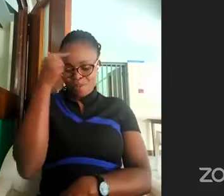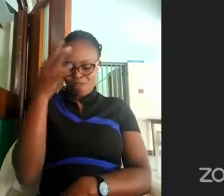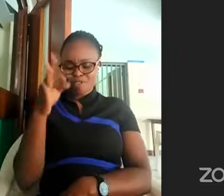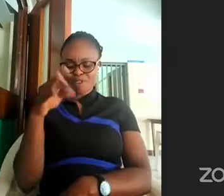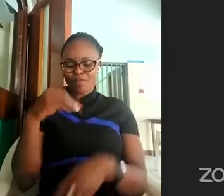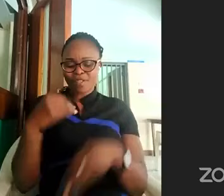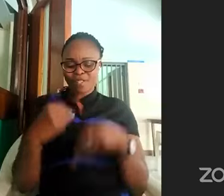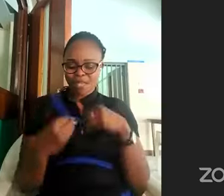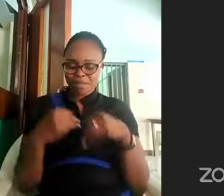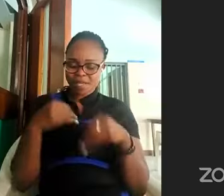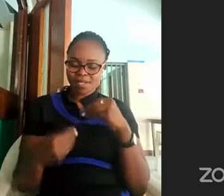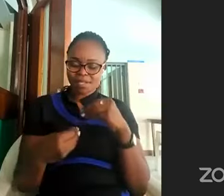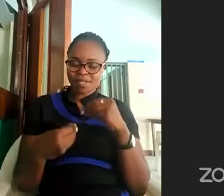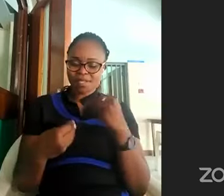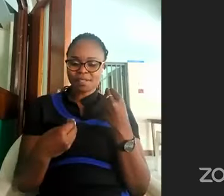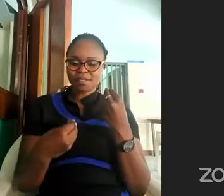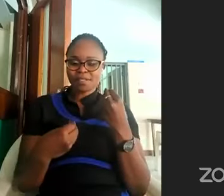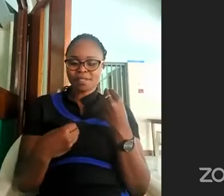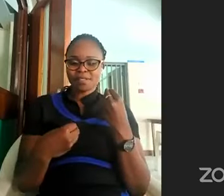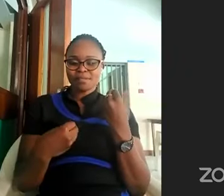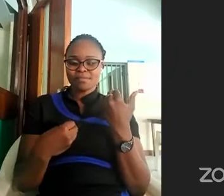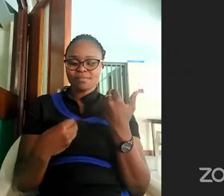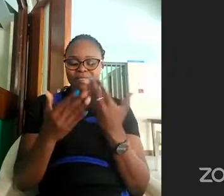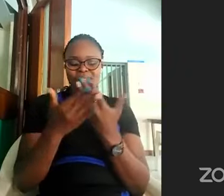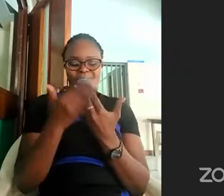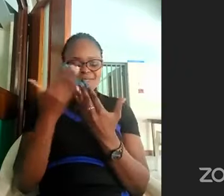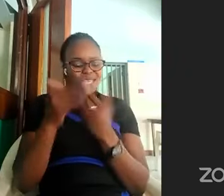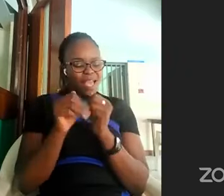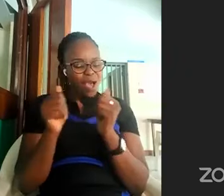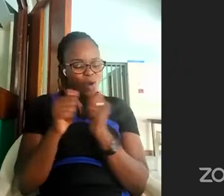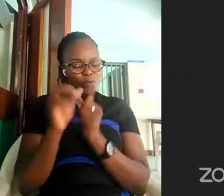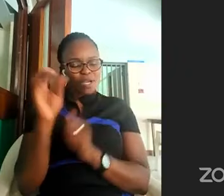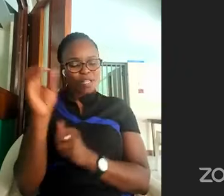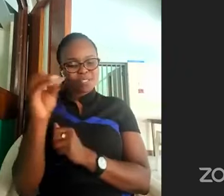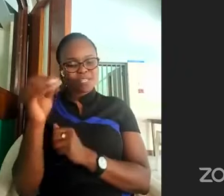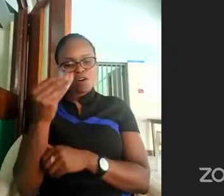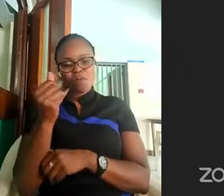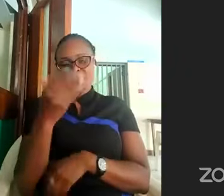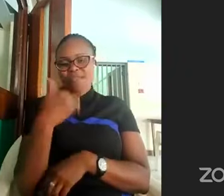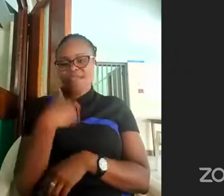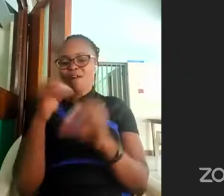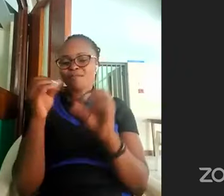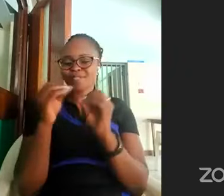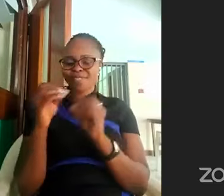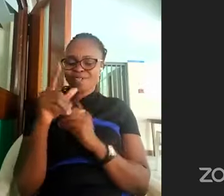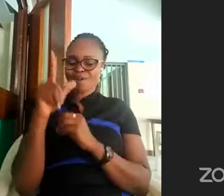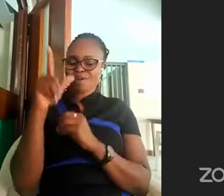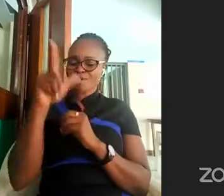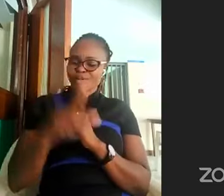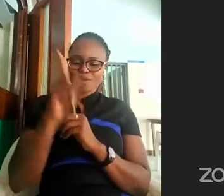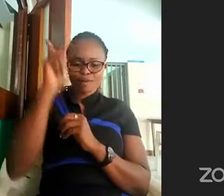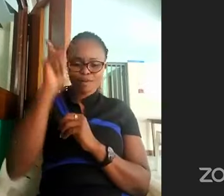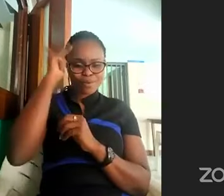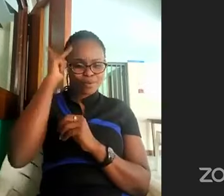wanatreatiwa inhumanly, wana hizo pesa hawana, limited access to knowledge inafanya unoja. Sasa